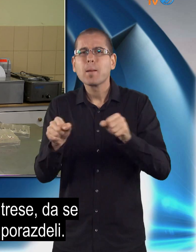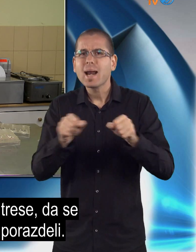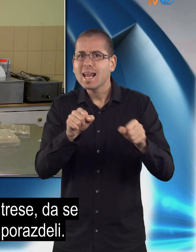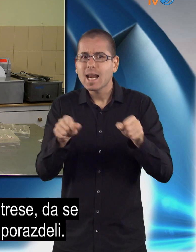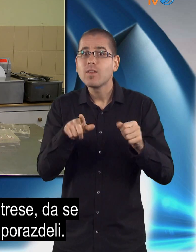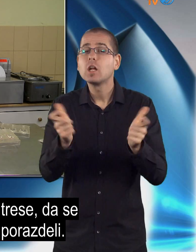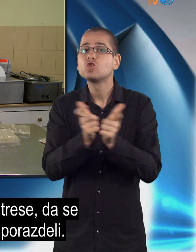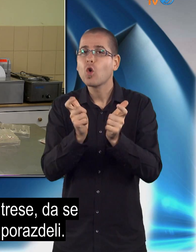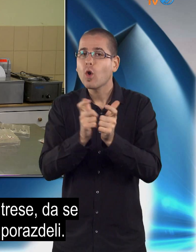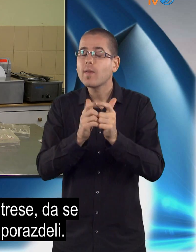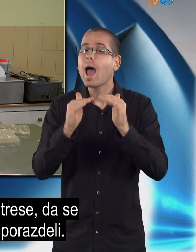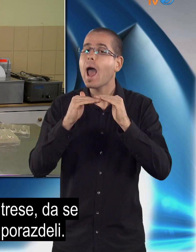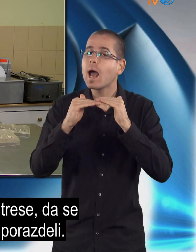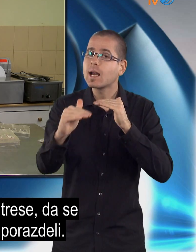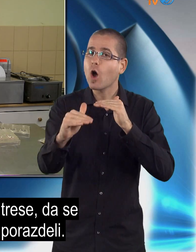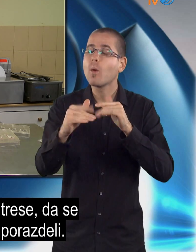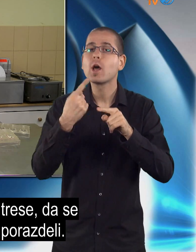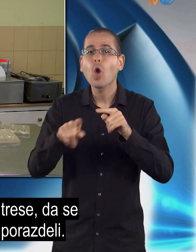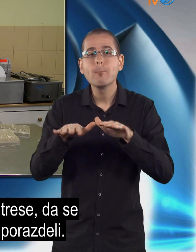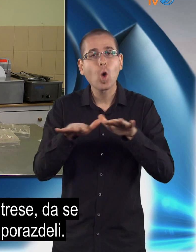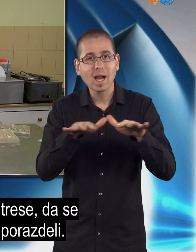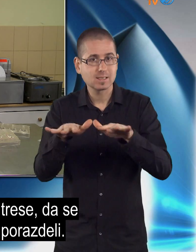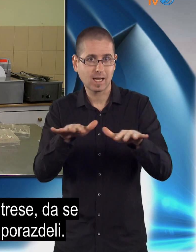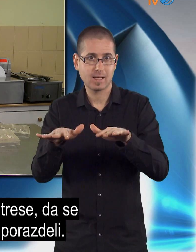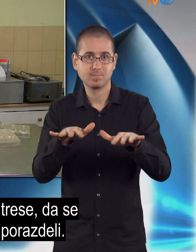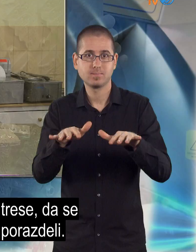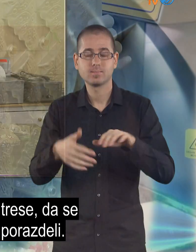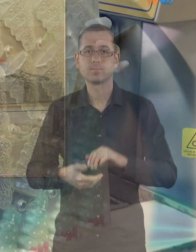se čokolada enakomerno porazdeli.